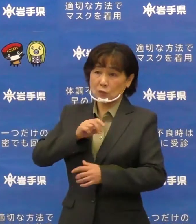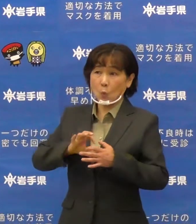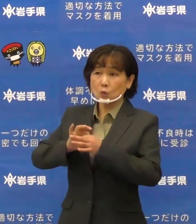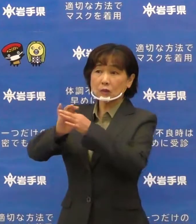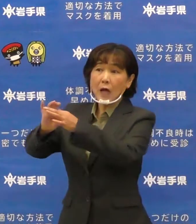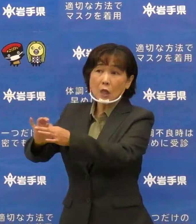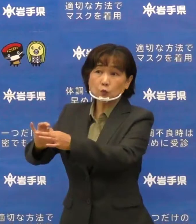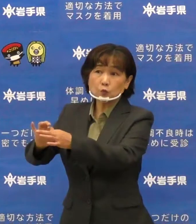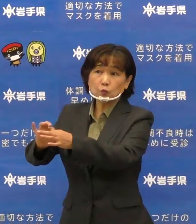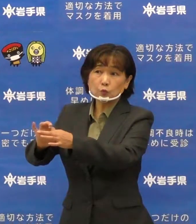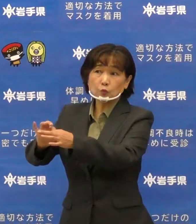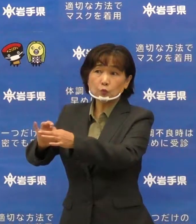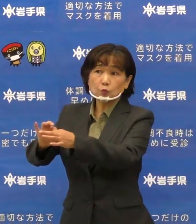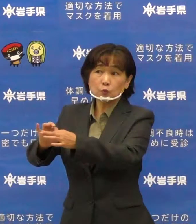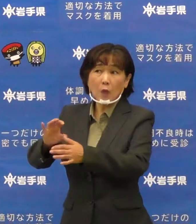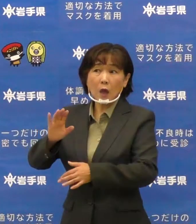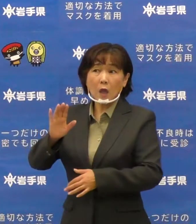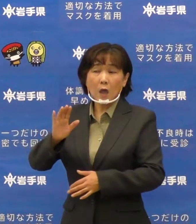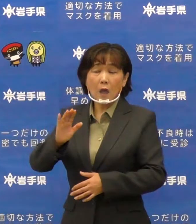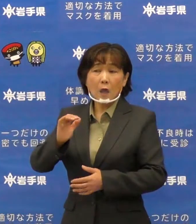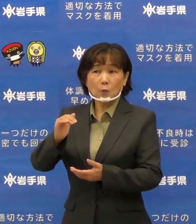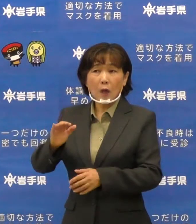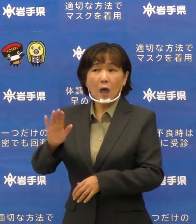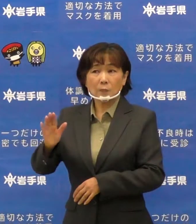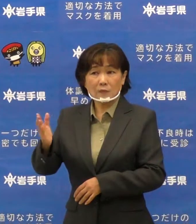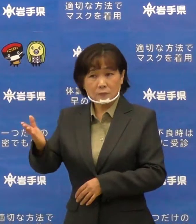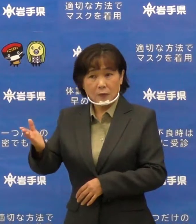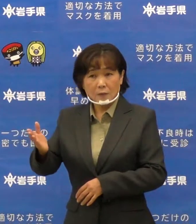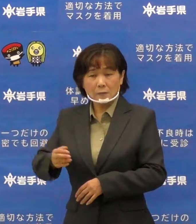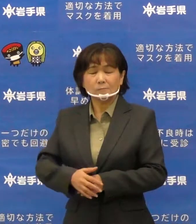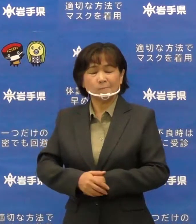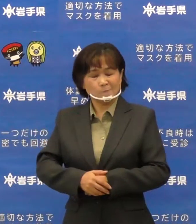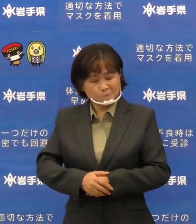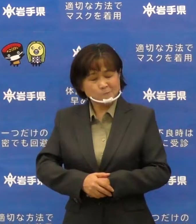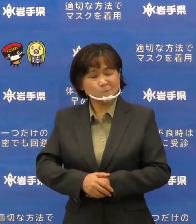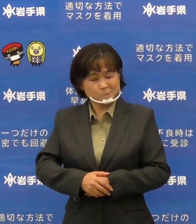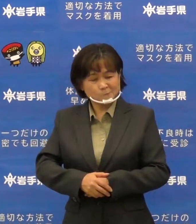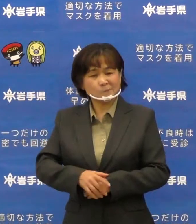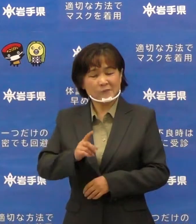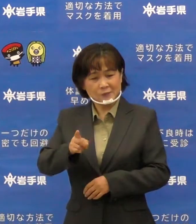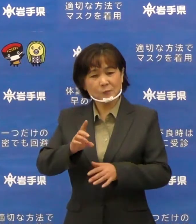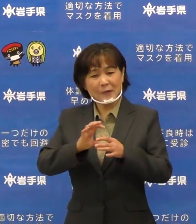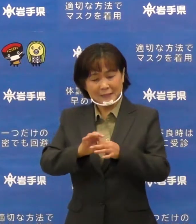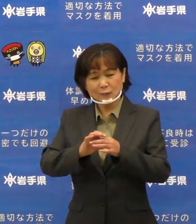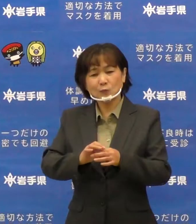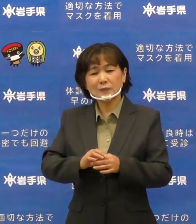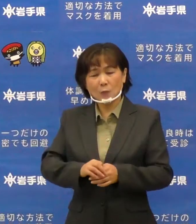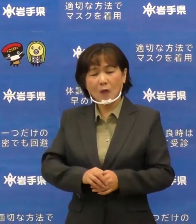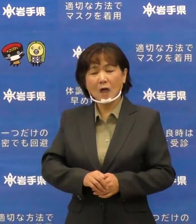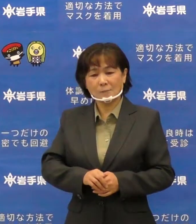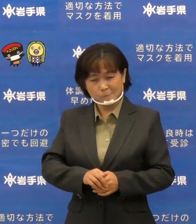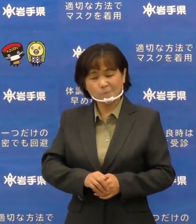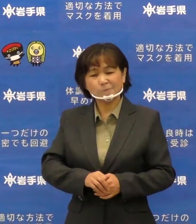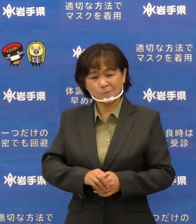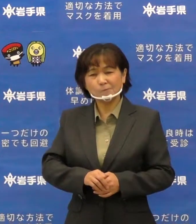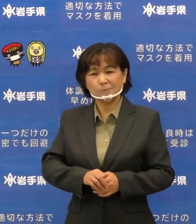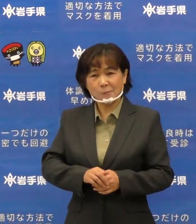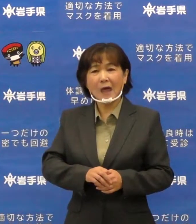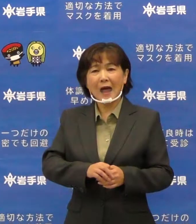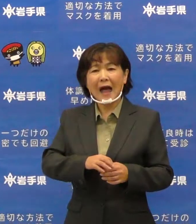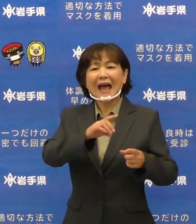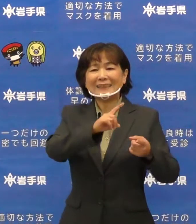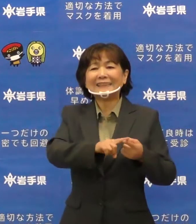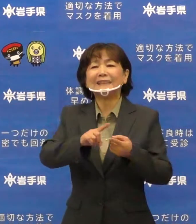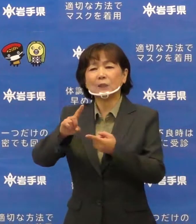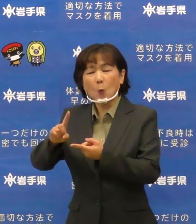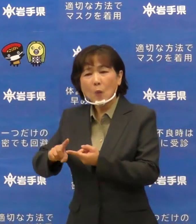か。 まあ、そこは臨機応変に対応の中に入ってきますね。 分かりました、ありがとうございます。あともう一点、